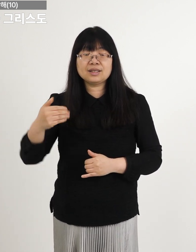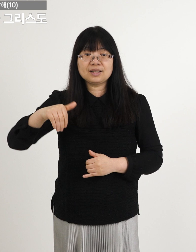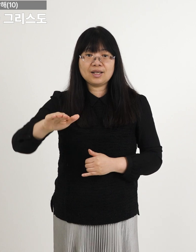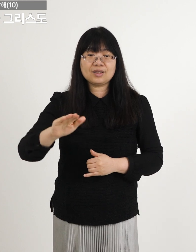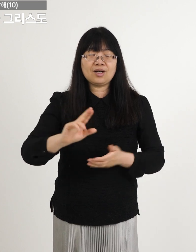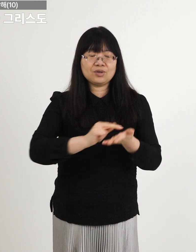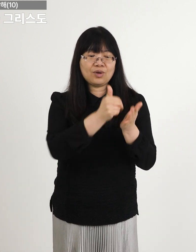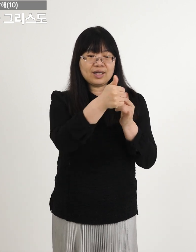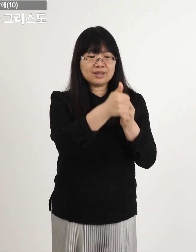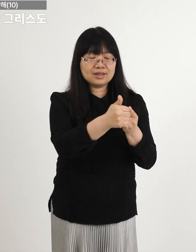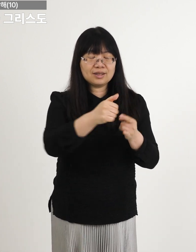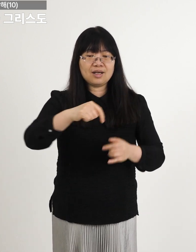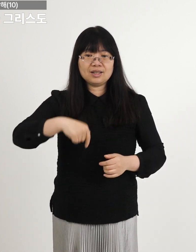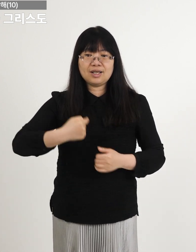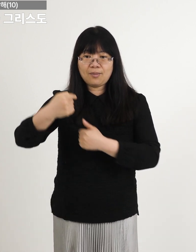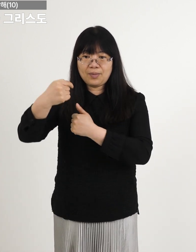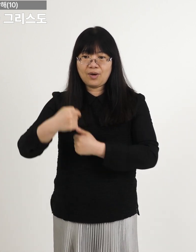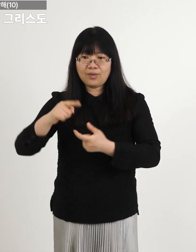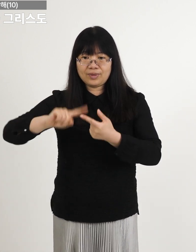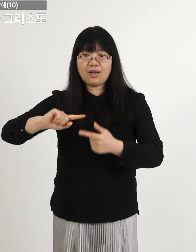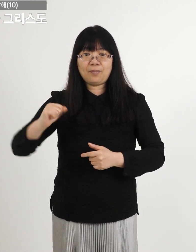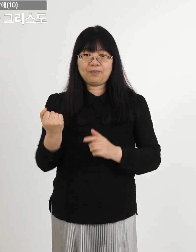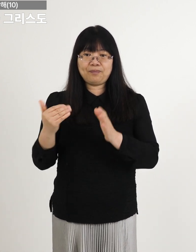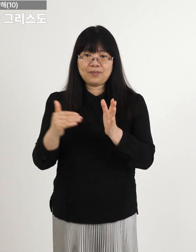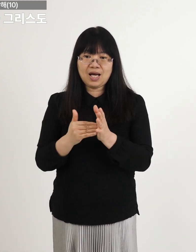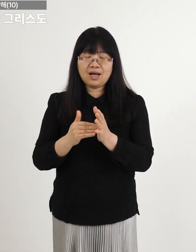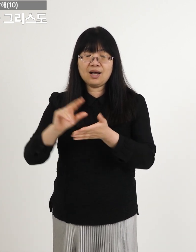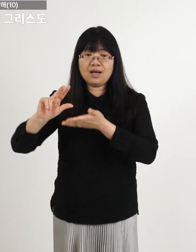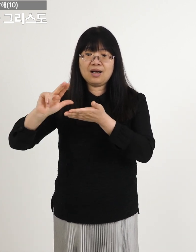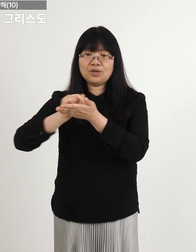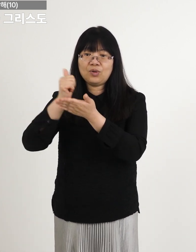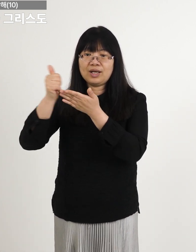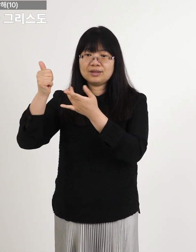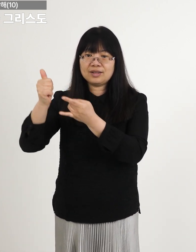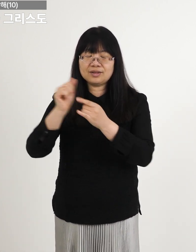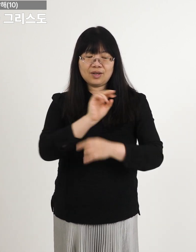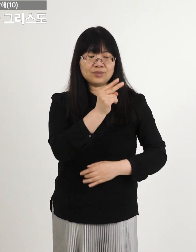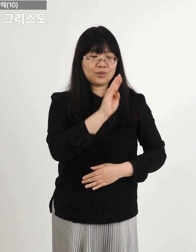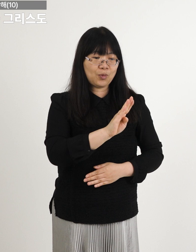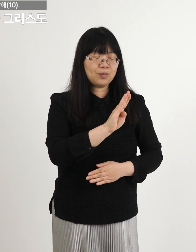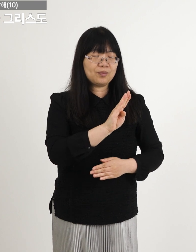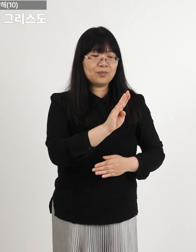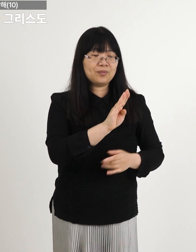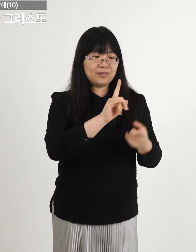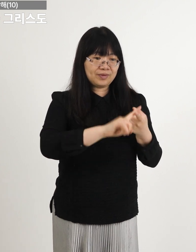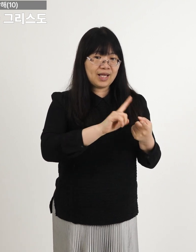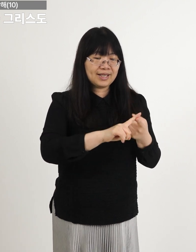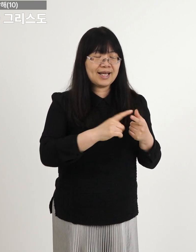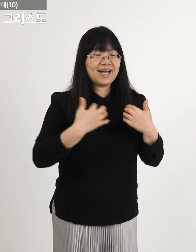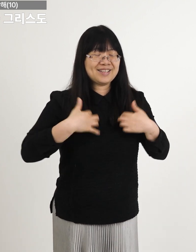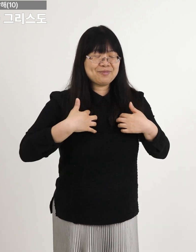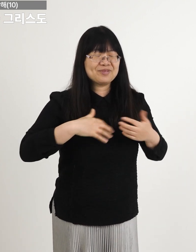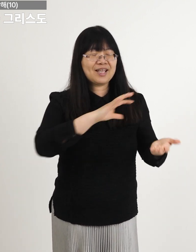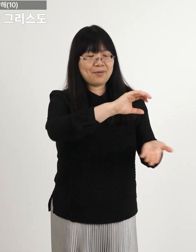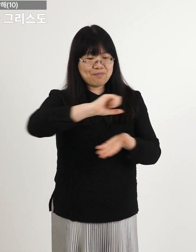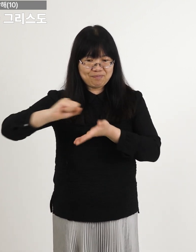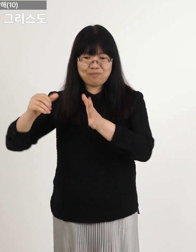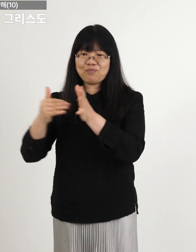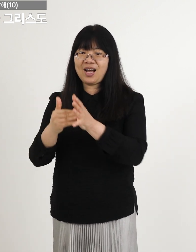여호와께서 자기들에게 명령하신 대로 행하니라. 여호와께서 욥을 기쁘게